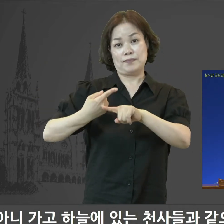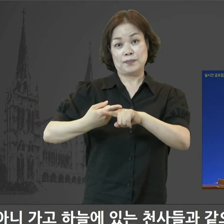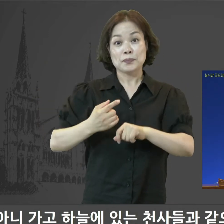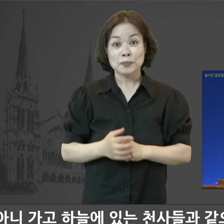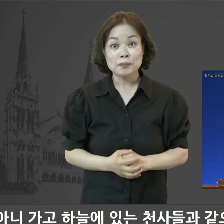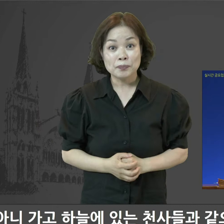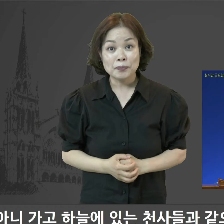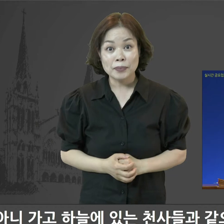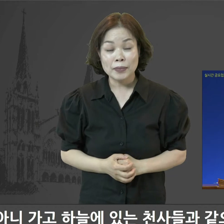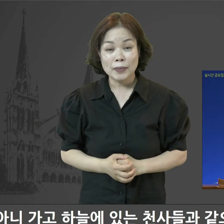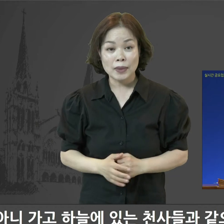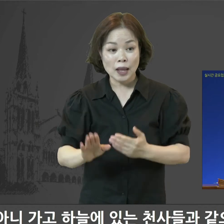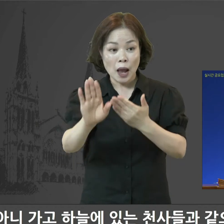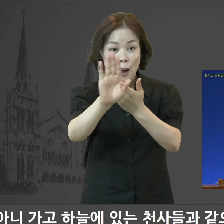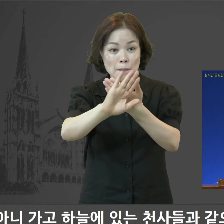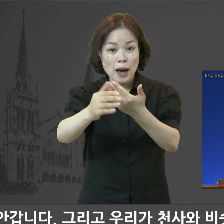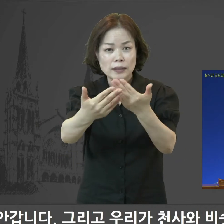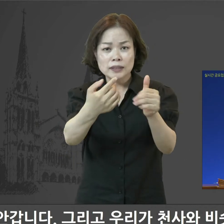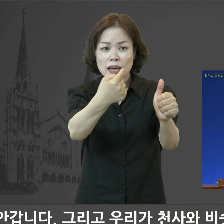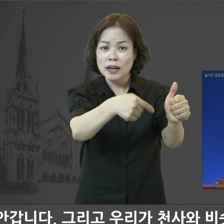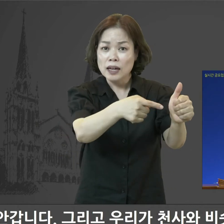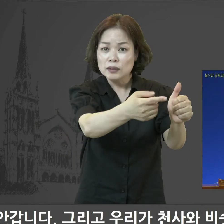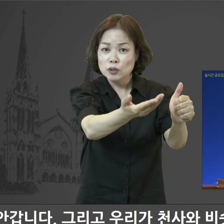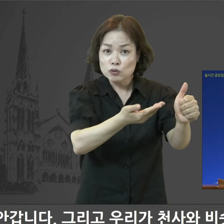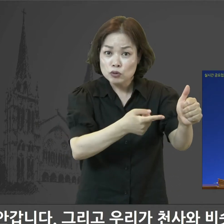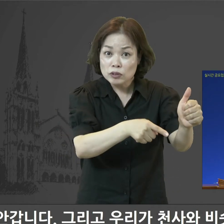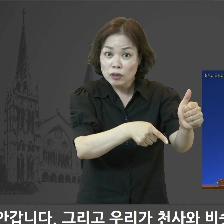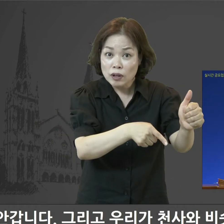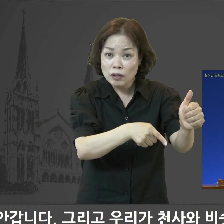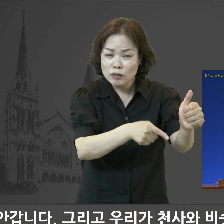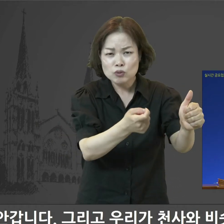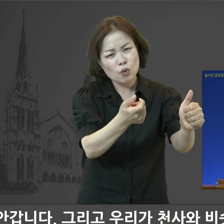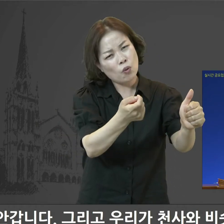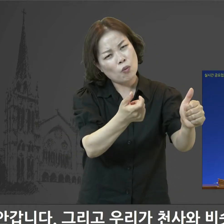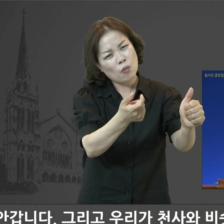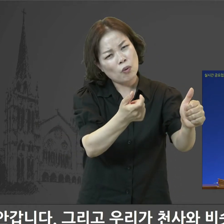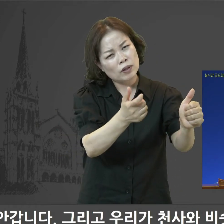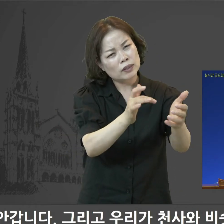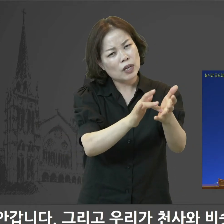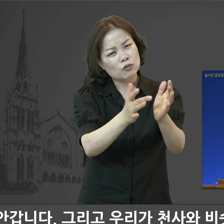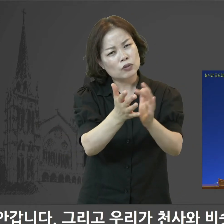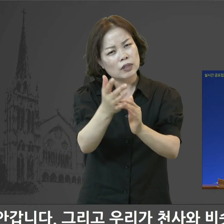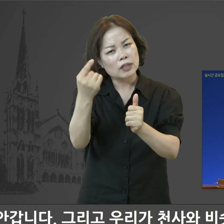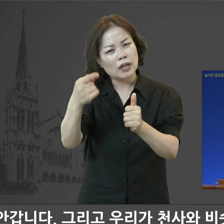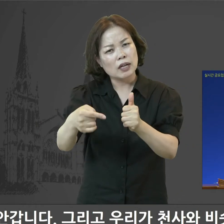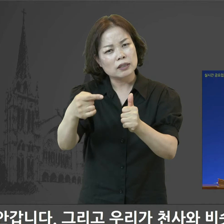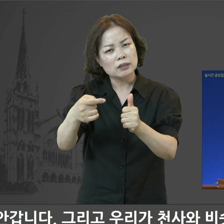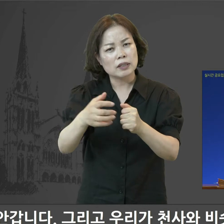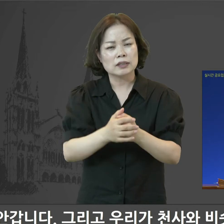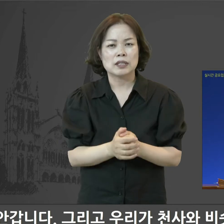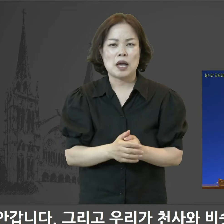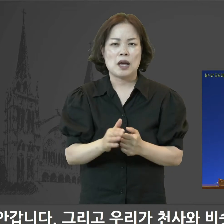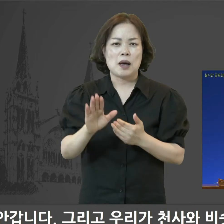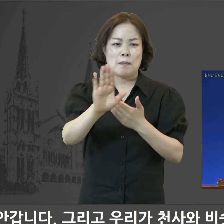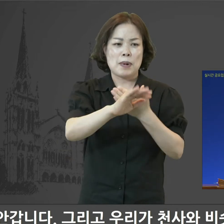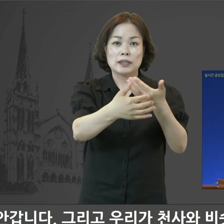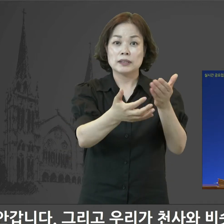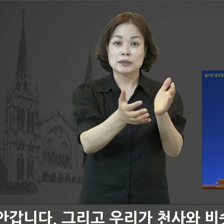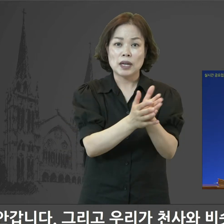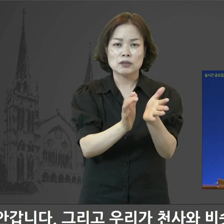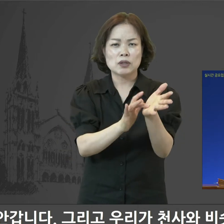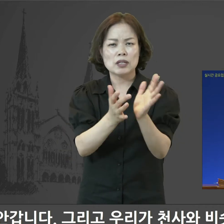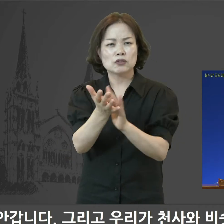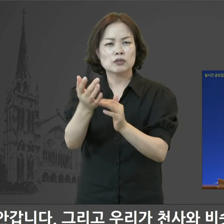그래서 바리새파 가르침이 조금 더 예수님의 가르침에 가깝습니다. 물론 바리새파 가르침과